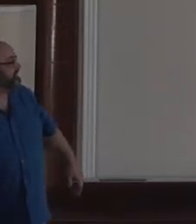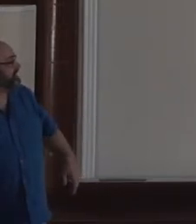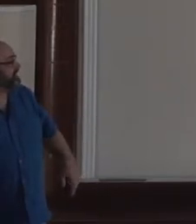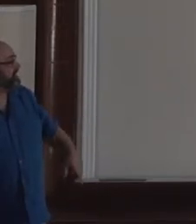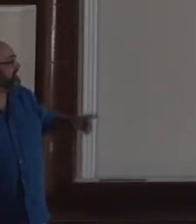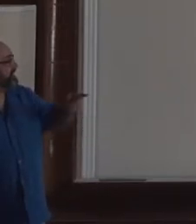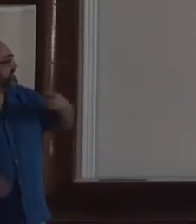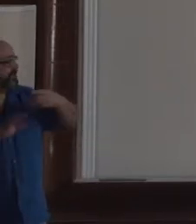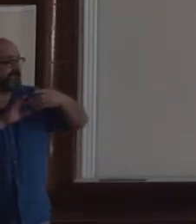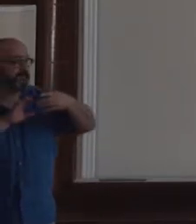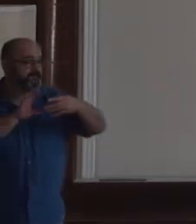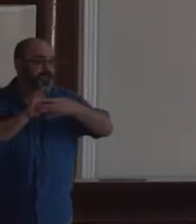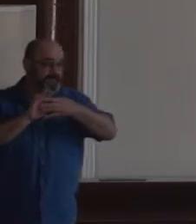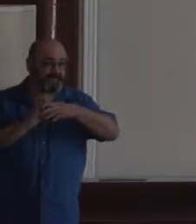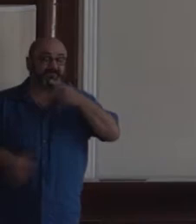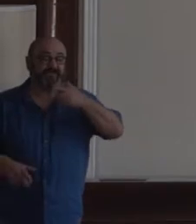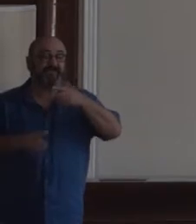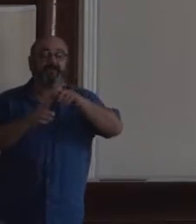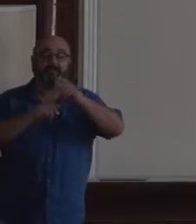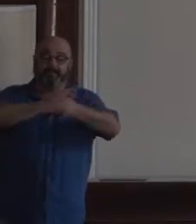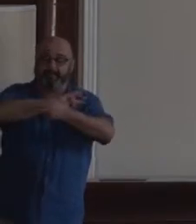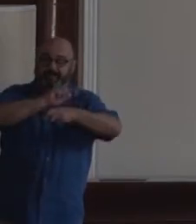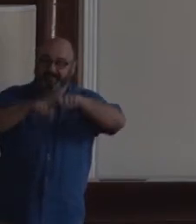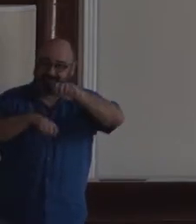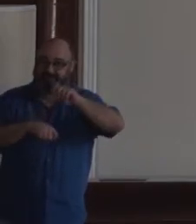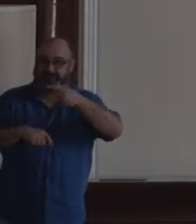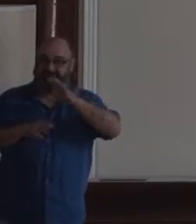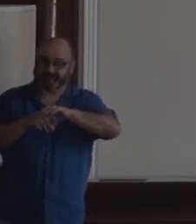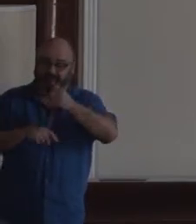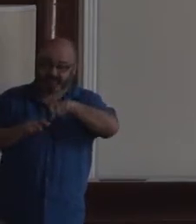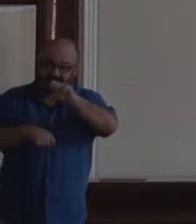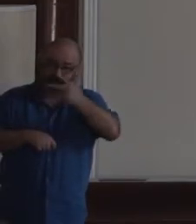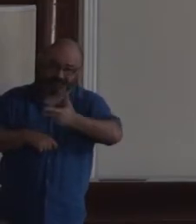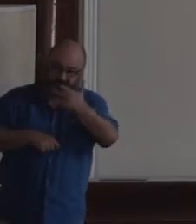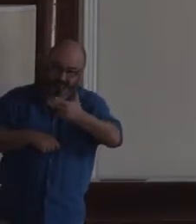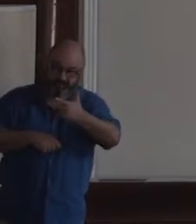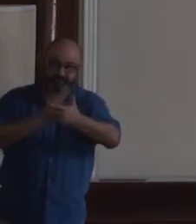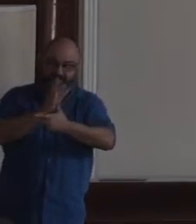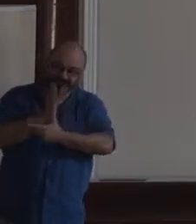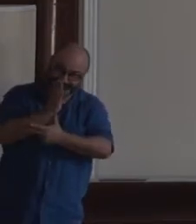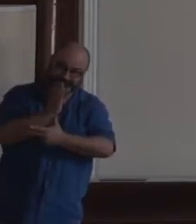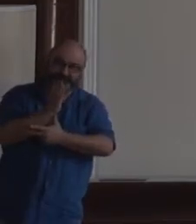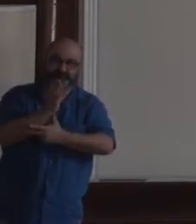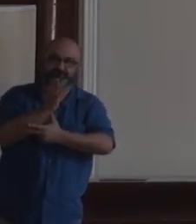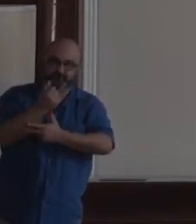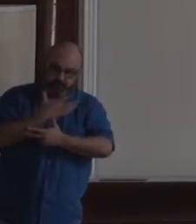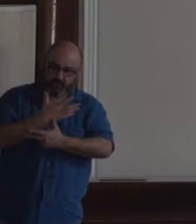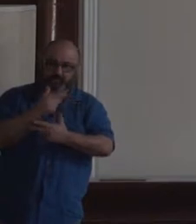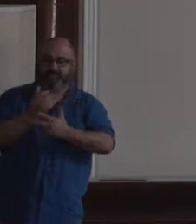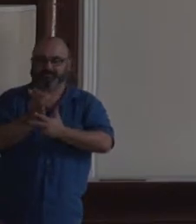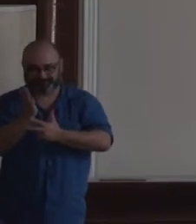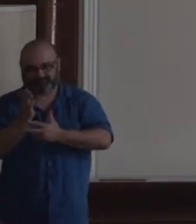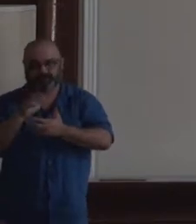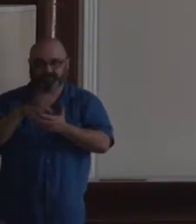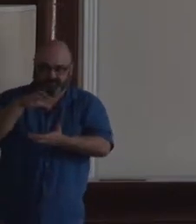Et dans ce cas-là, PyTest va exécuter trois fois le test, avec chaque fois l'instance de la fixture en